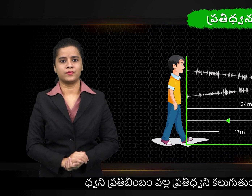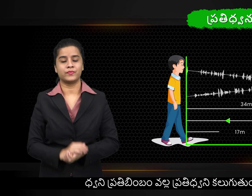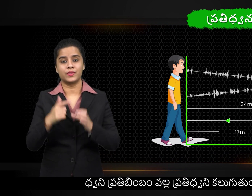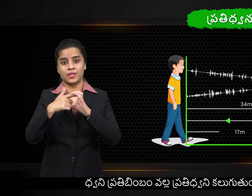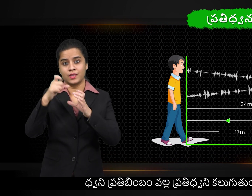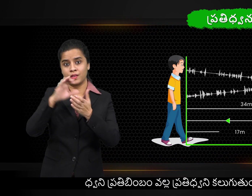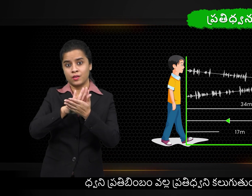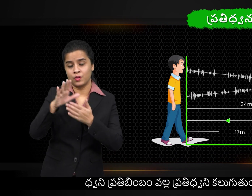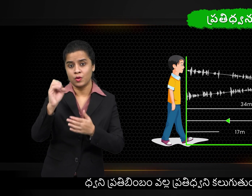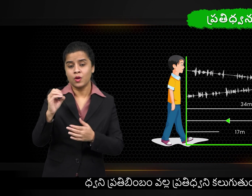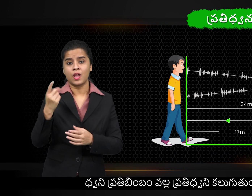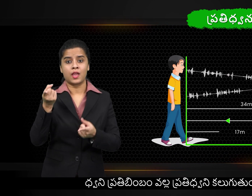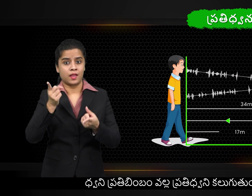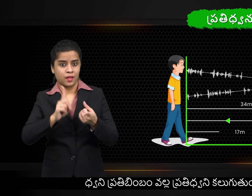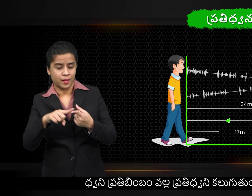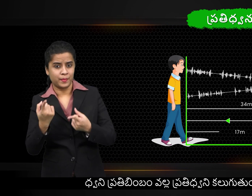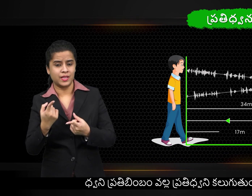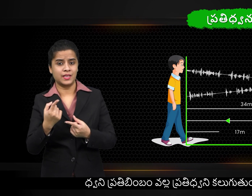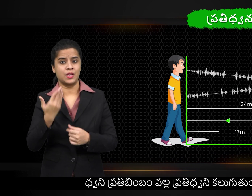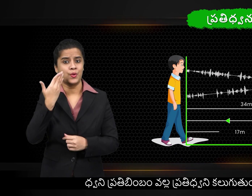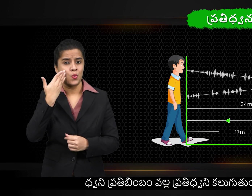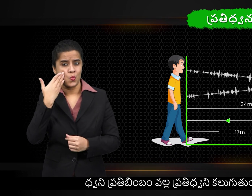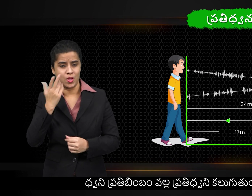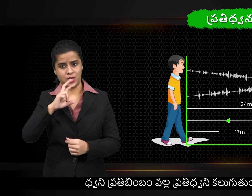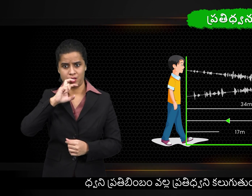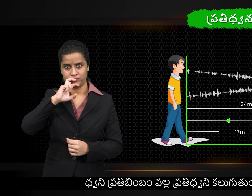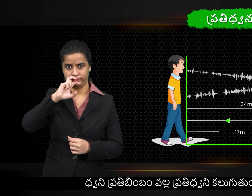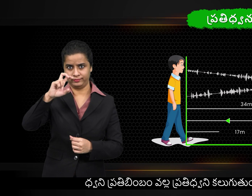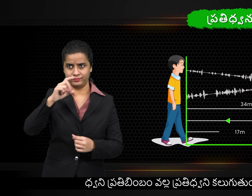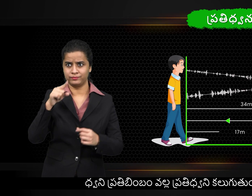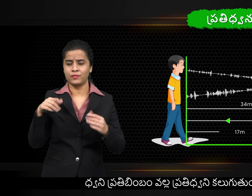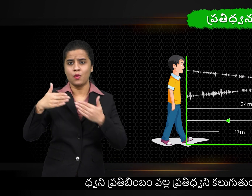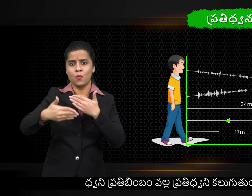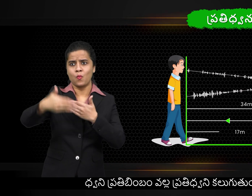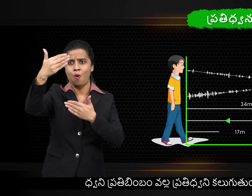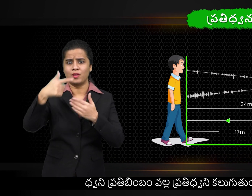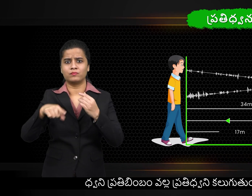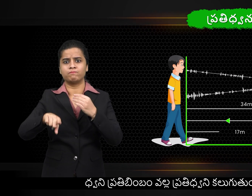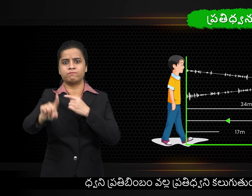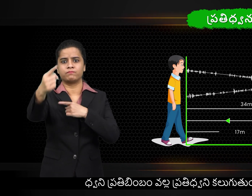ధ్వని ప్రతిబింబం వల్ల ప్రతిధ్వని